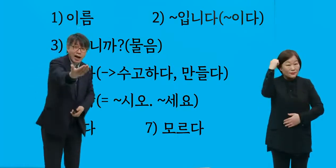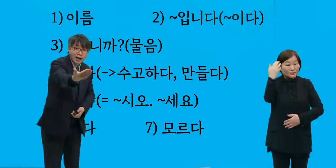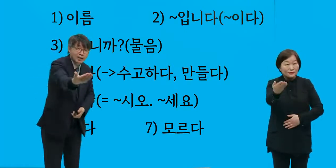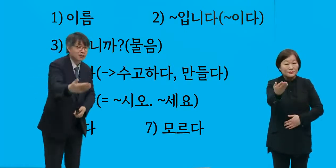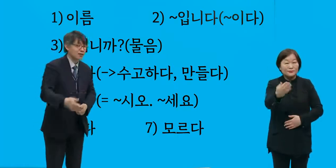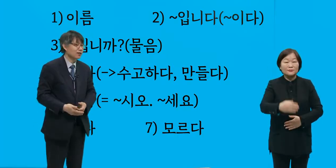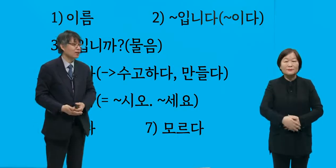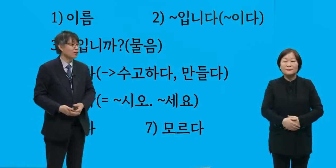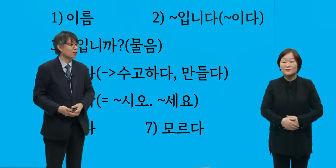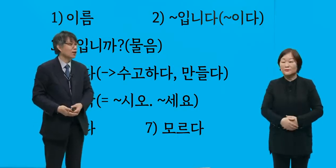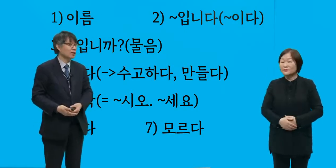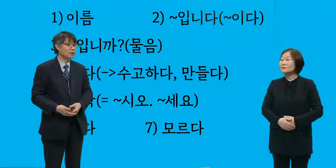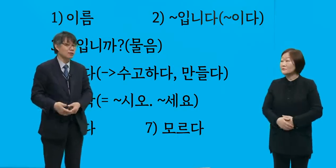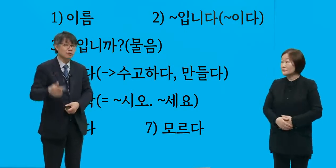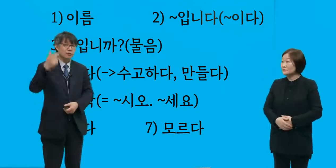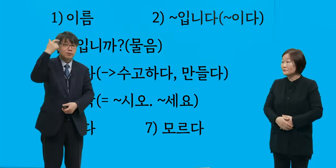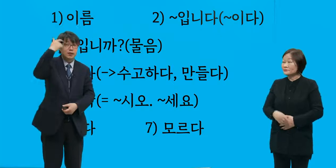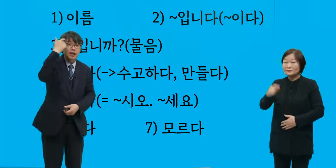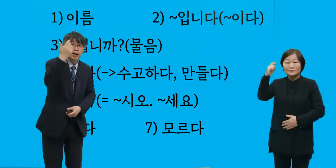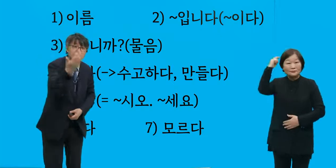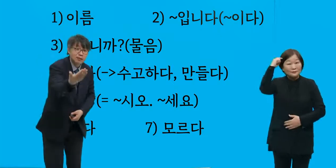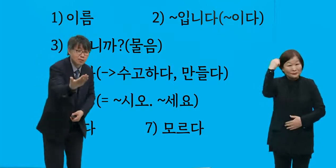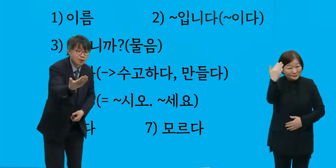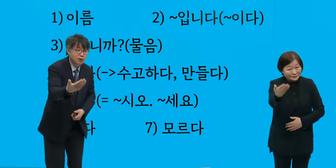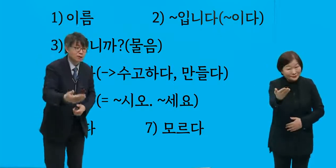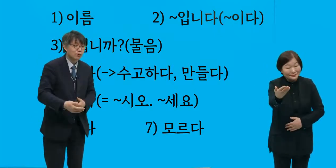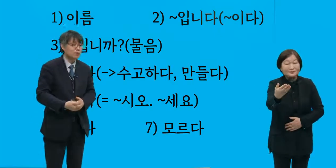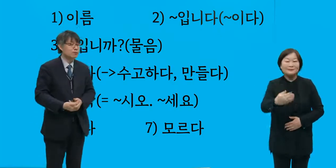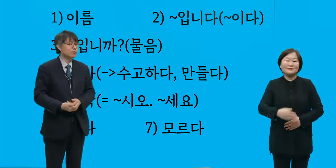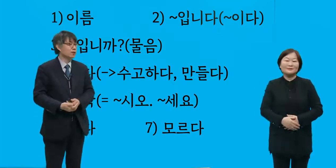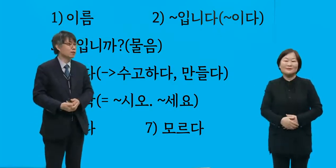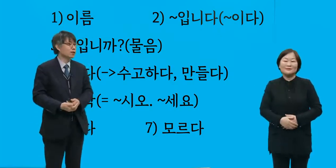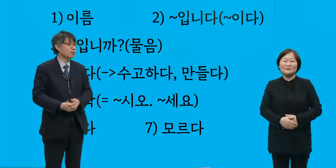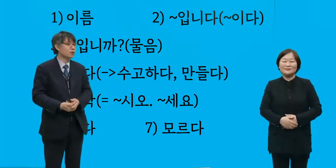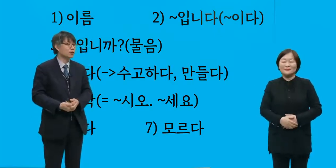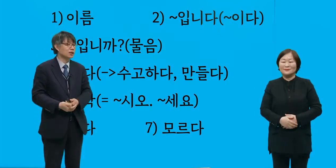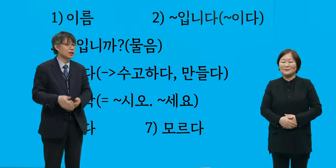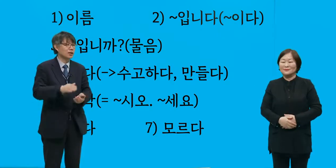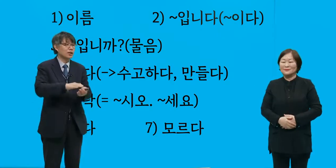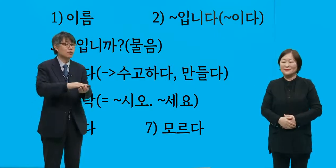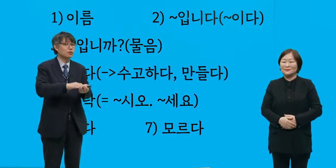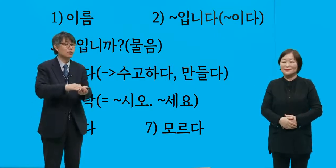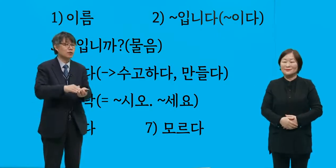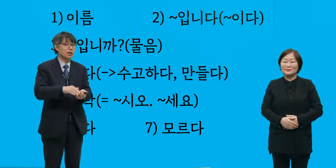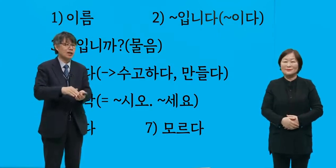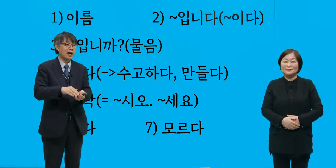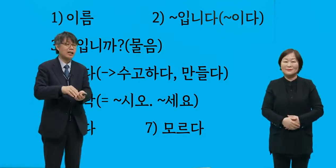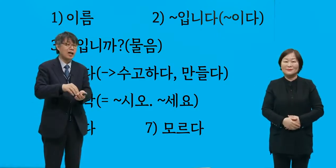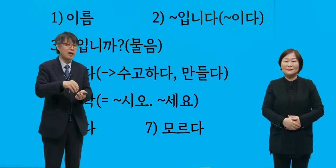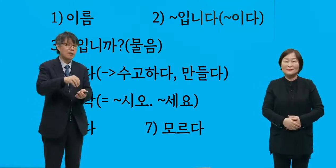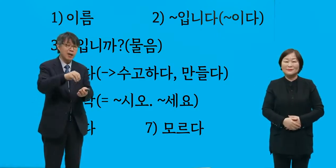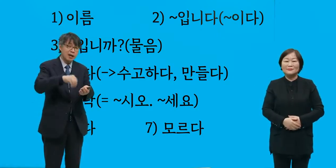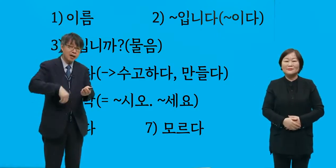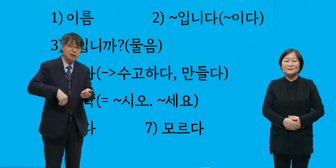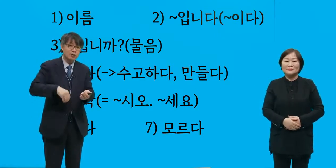입니까 이런 건데요. 그냥 입니까 이렇게만 물어봐도 충분히 됩니다. 그래서 보통은 이제 이렇게 간단하면 빼거든요.